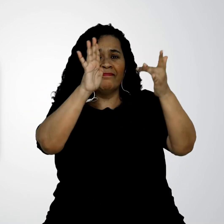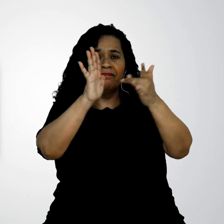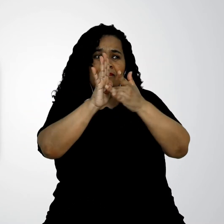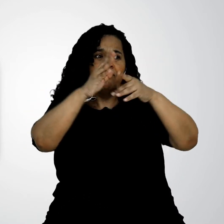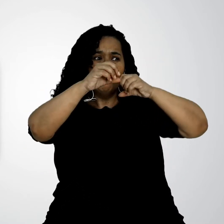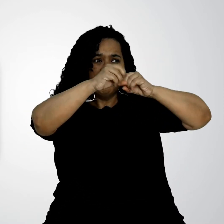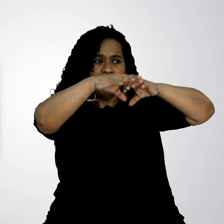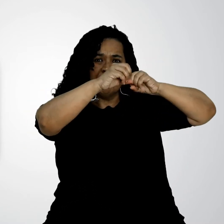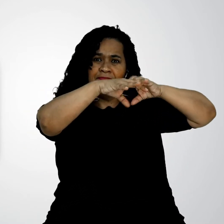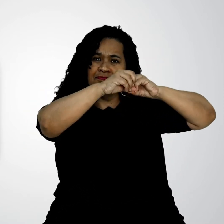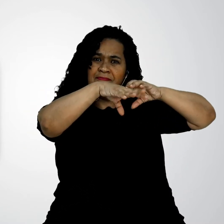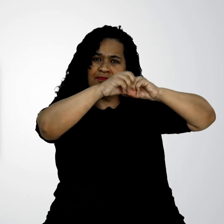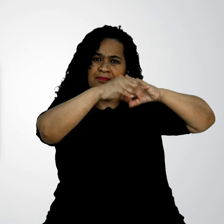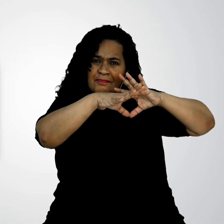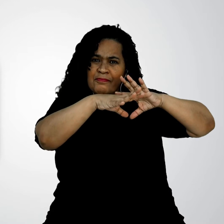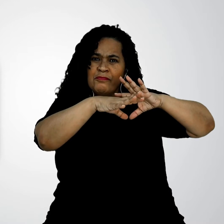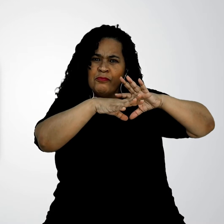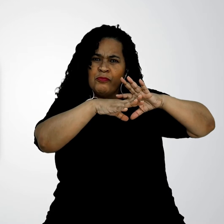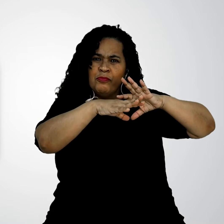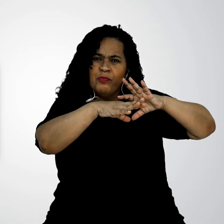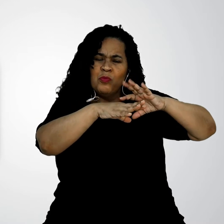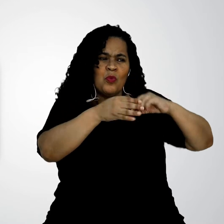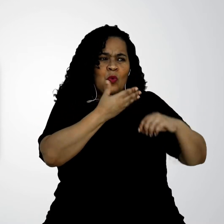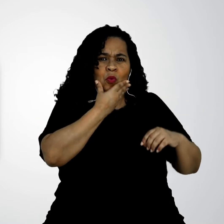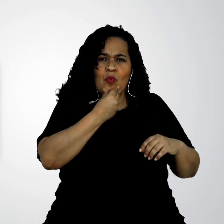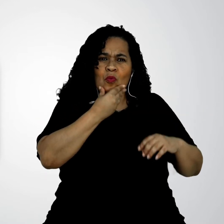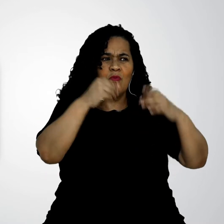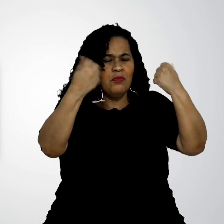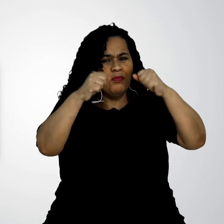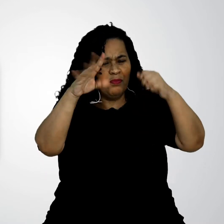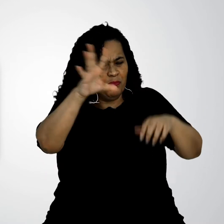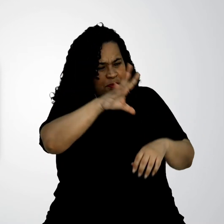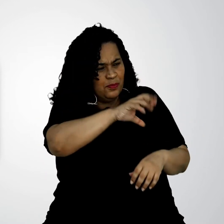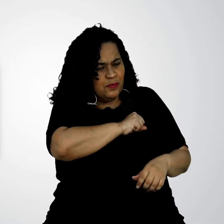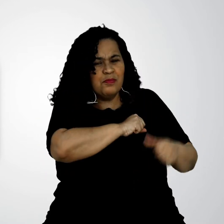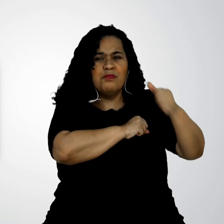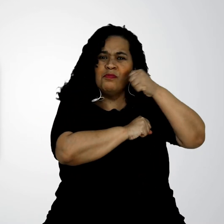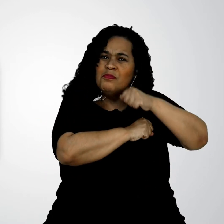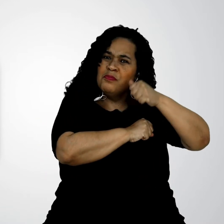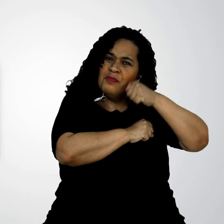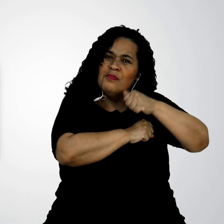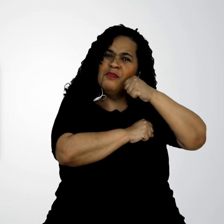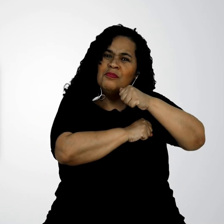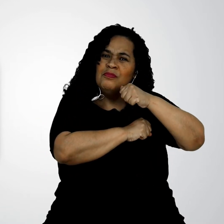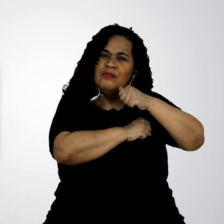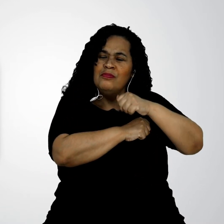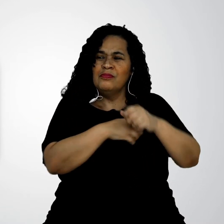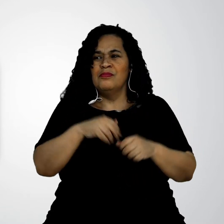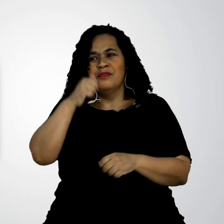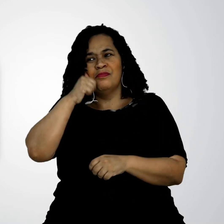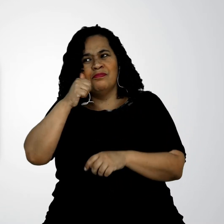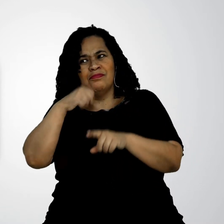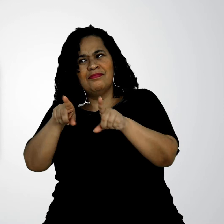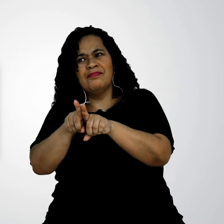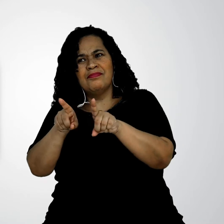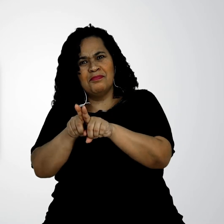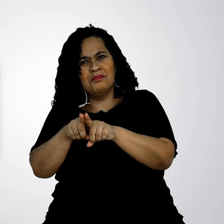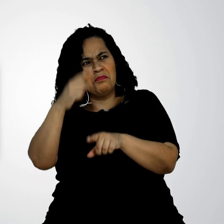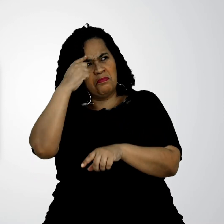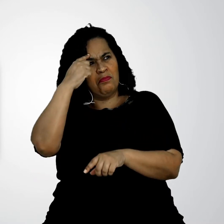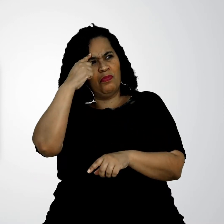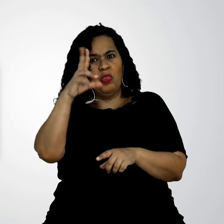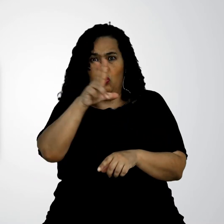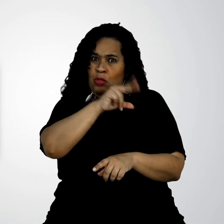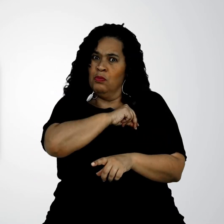até a morte, a esposa respeita, e aí nós estamos vivendo bem. Parou de gritar. A mulher fala assim, eu preciso levar meu marido para essa igreja. E